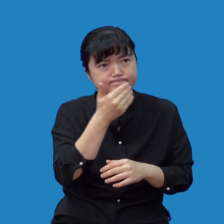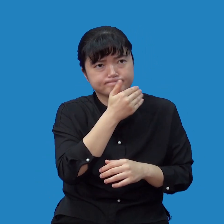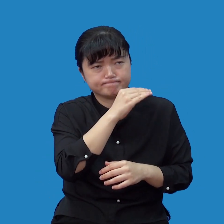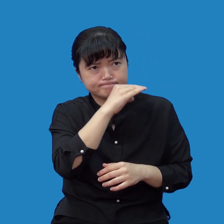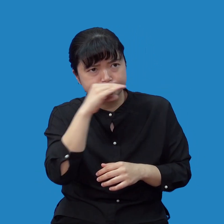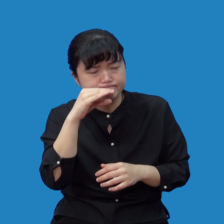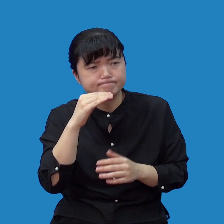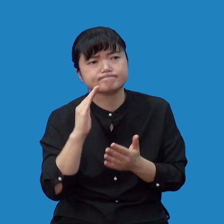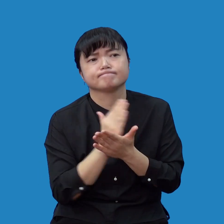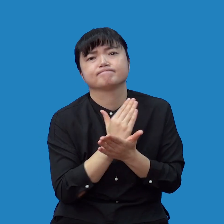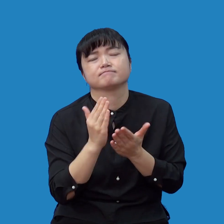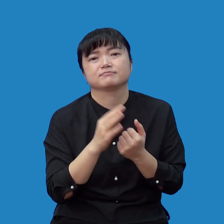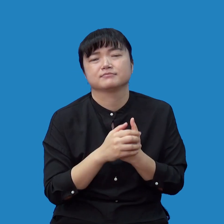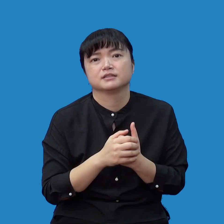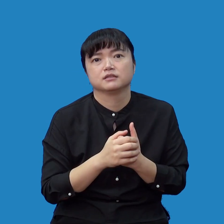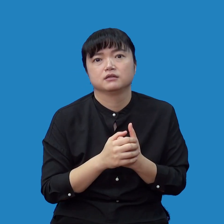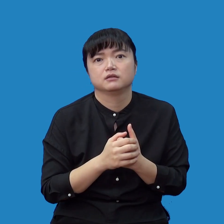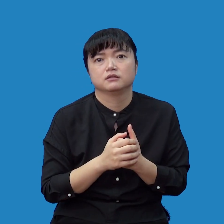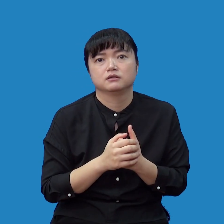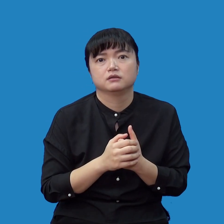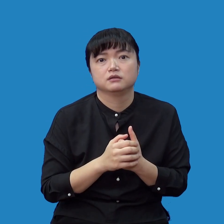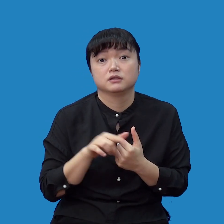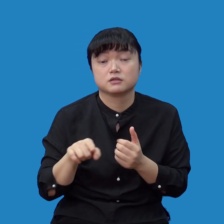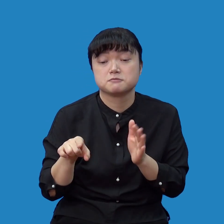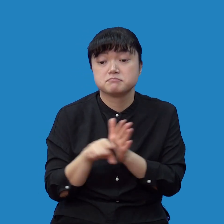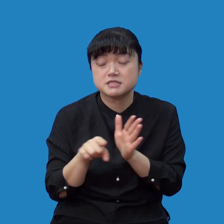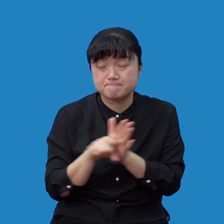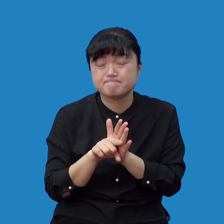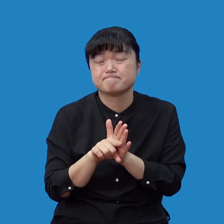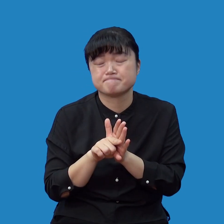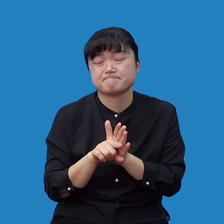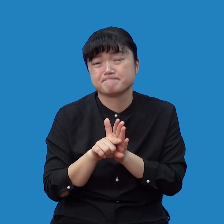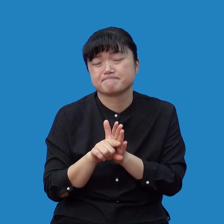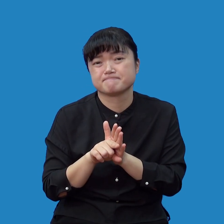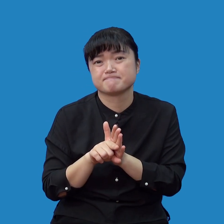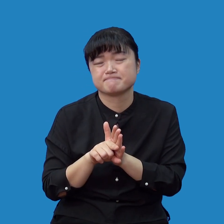이게 오히려 모세를 믿음의 전당에 올려준 비결입니다.